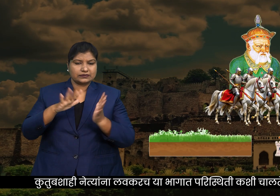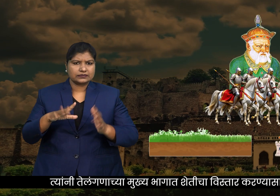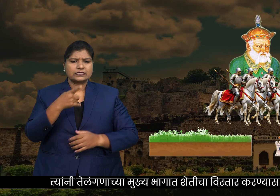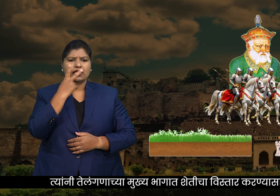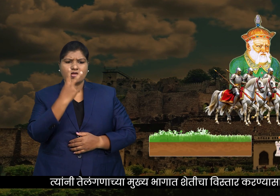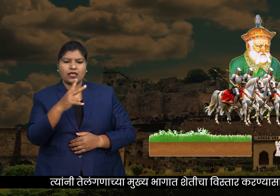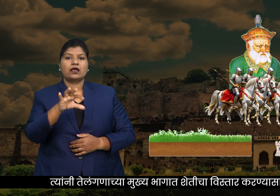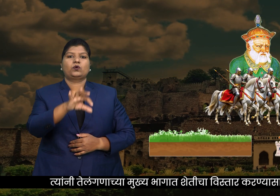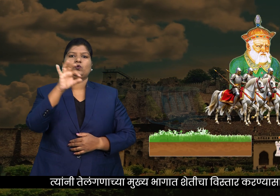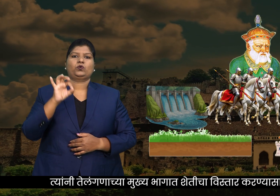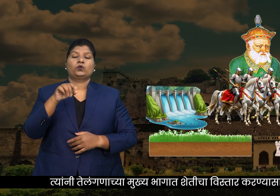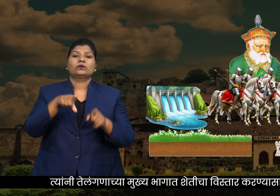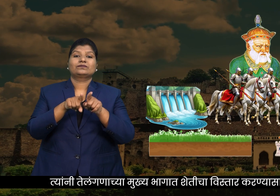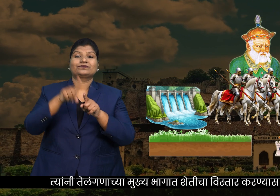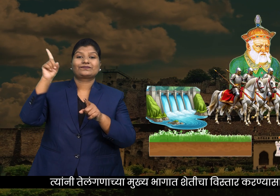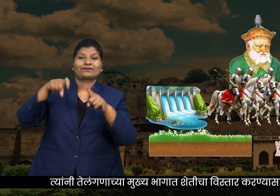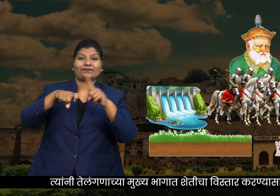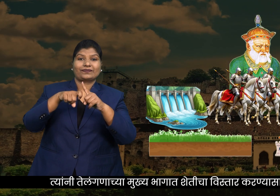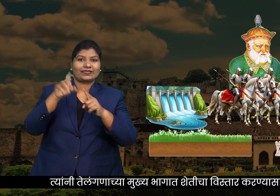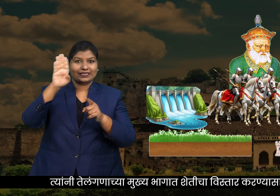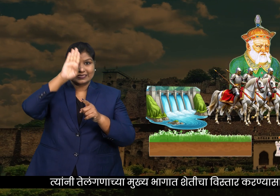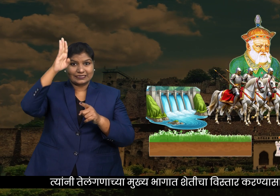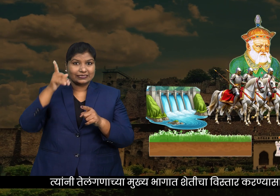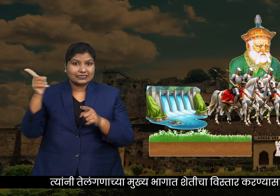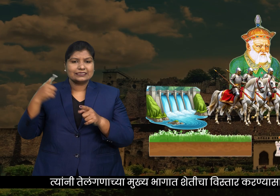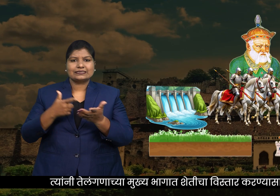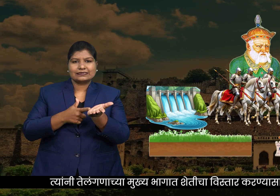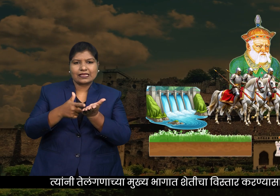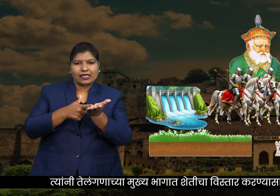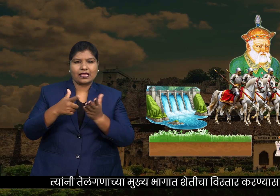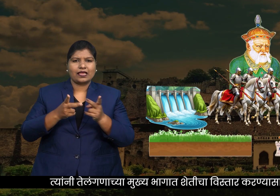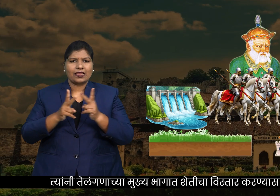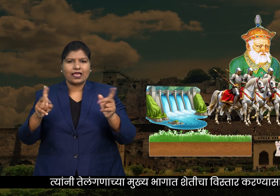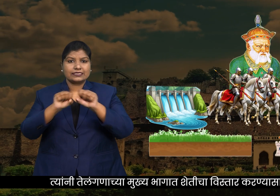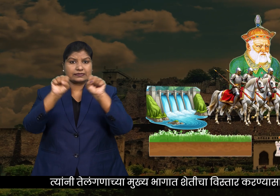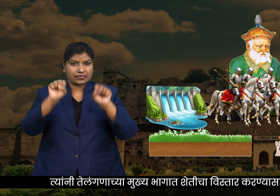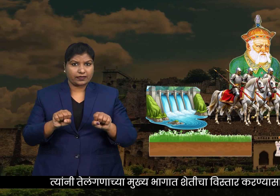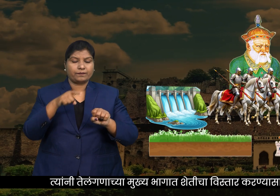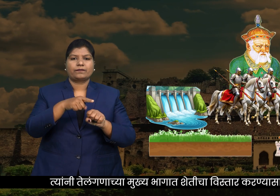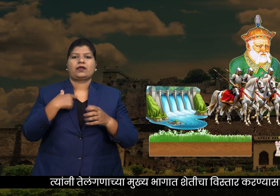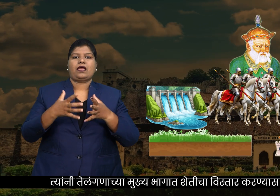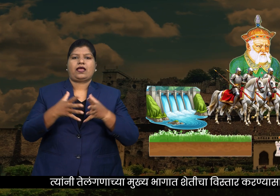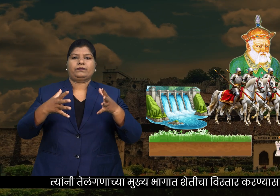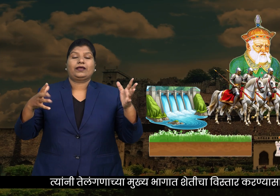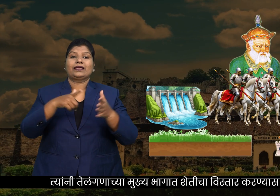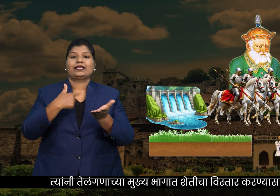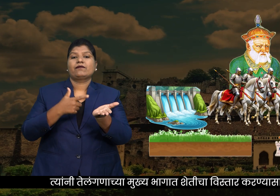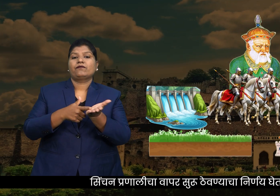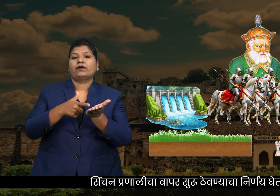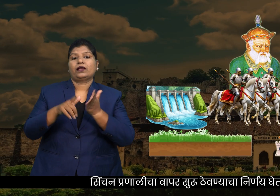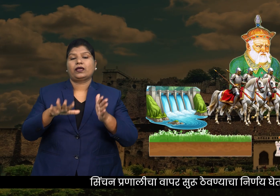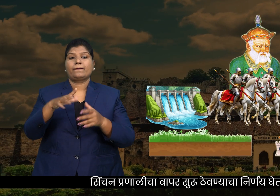आणि त्यांनी तेलंगणाच्या मुख्य भागात शेतीच्या विस्तार करण्यासाठी